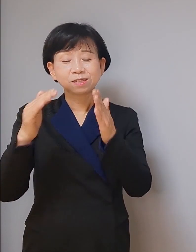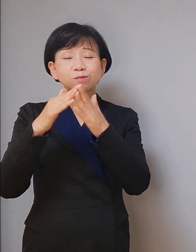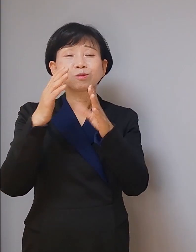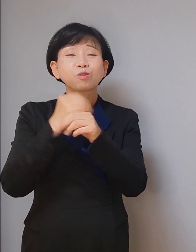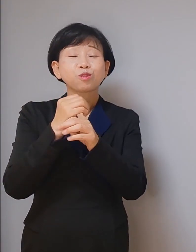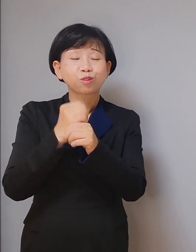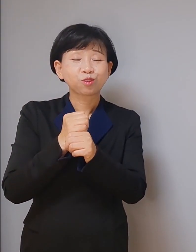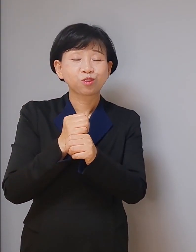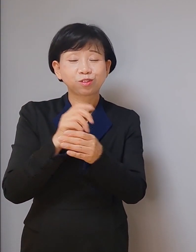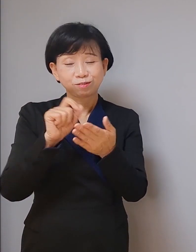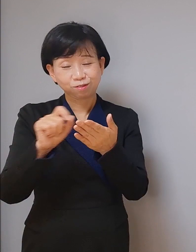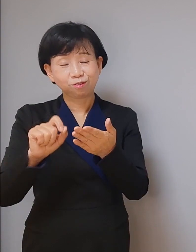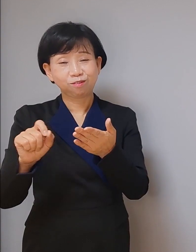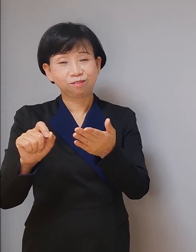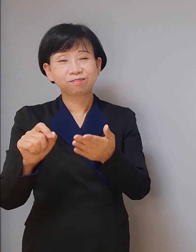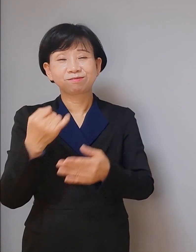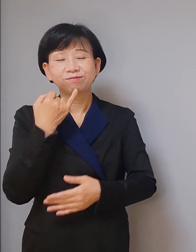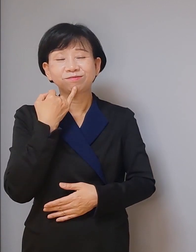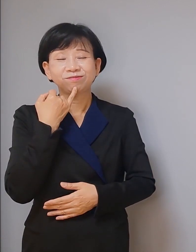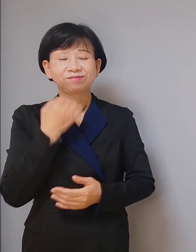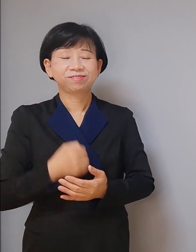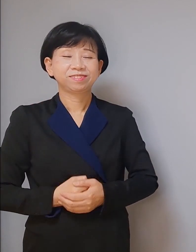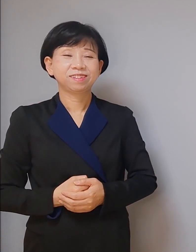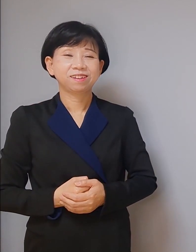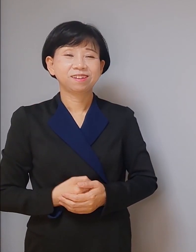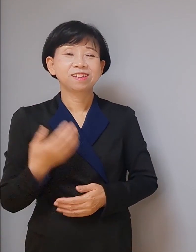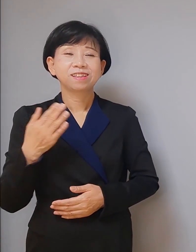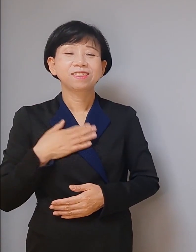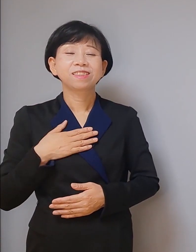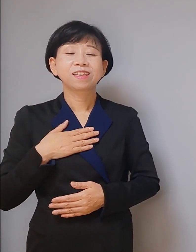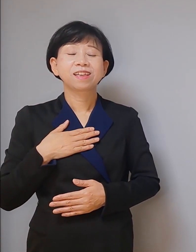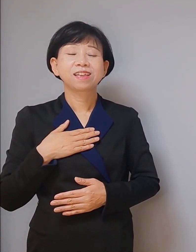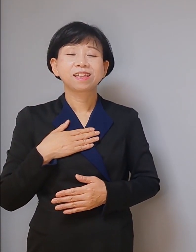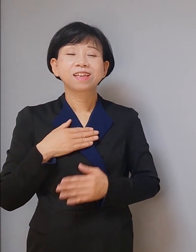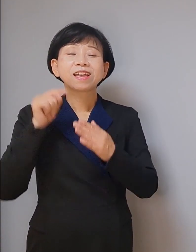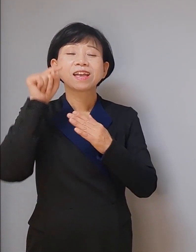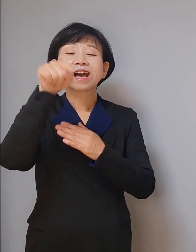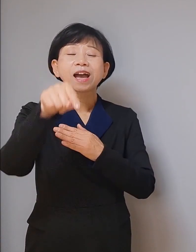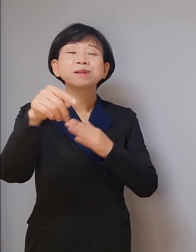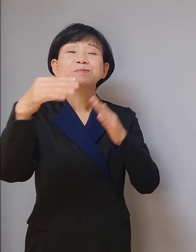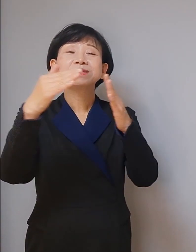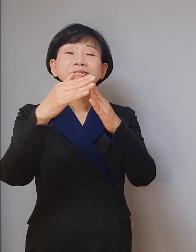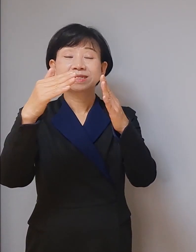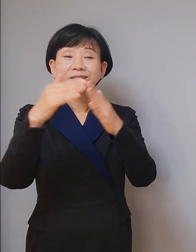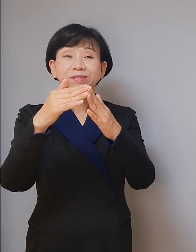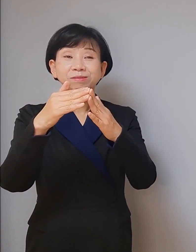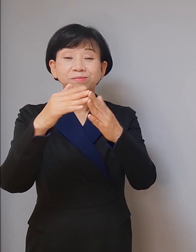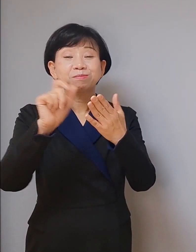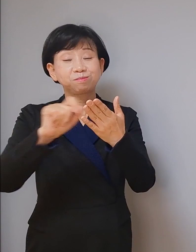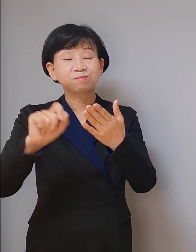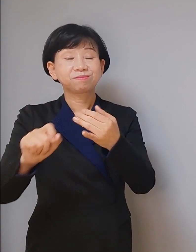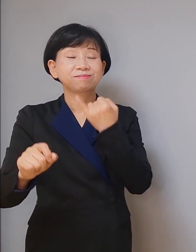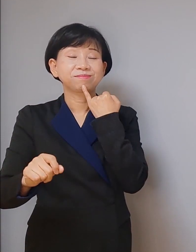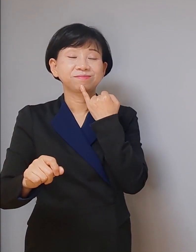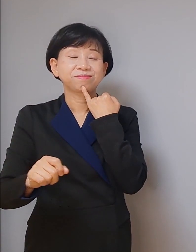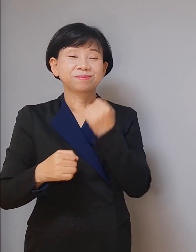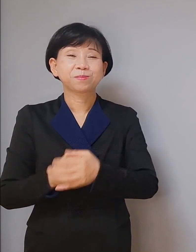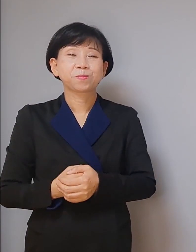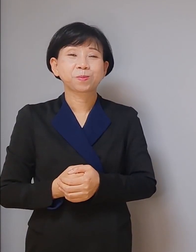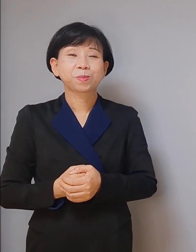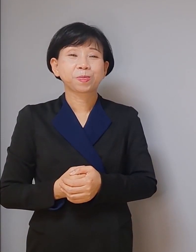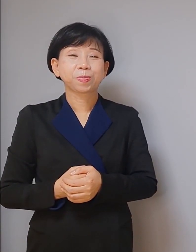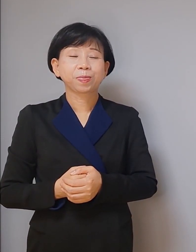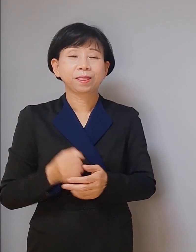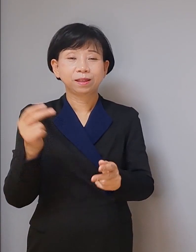호 괜찮습니다. 우리 앞집 이렇게 적으셔도 괜찮습니다. 한 주 한 주